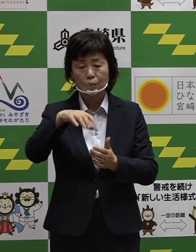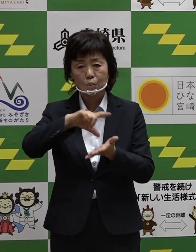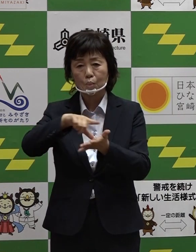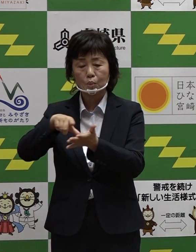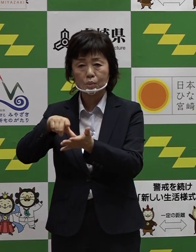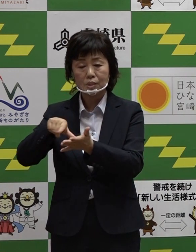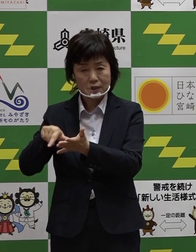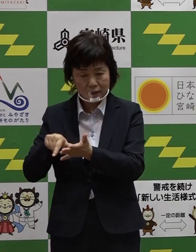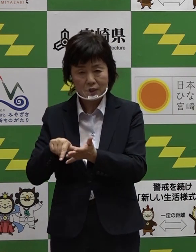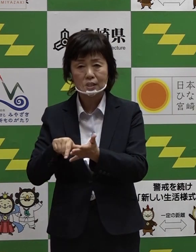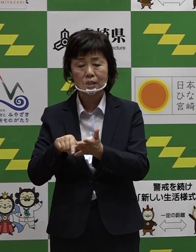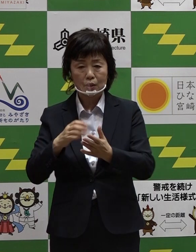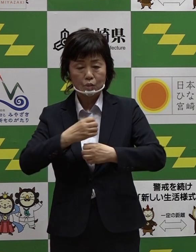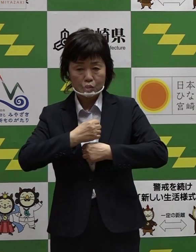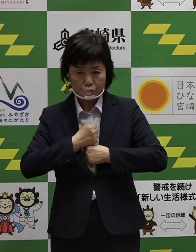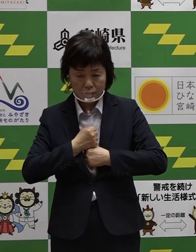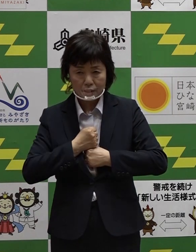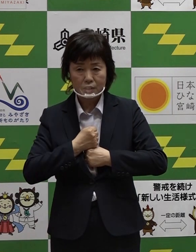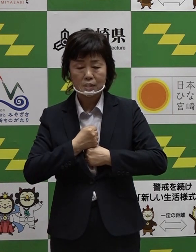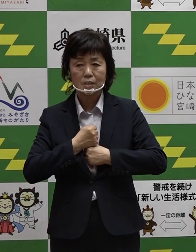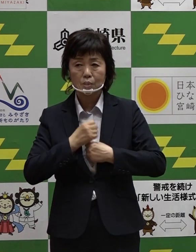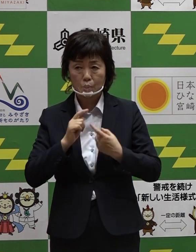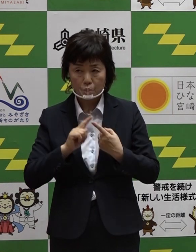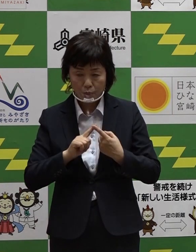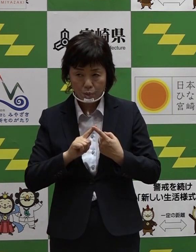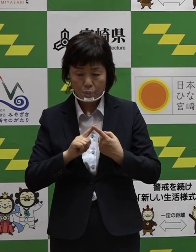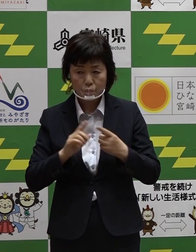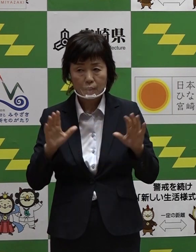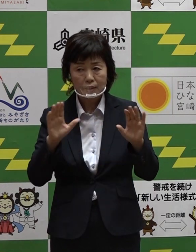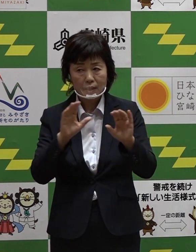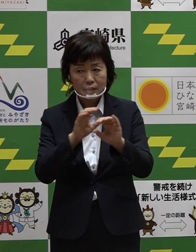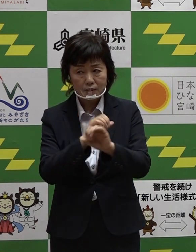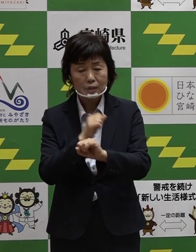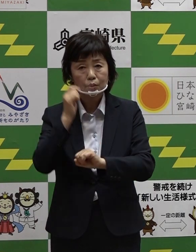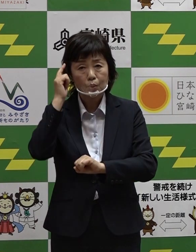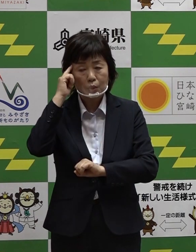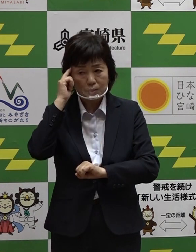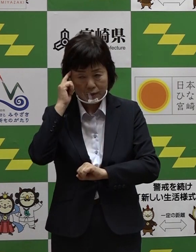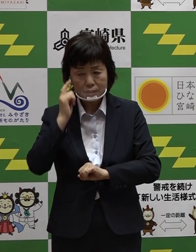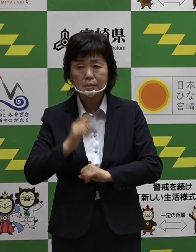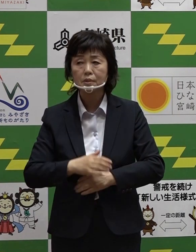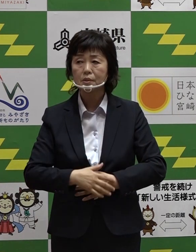の皆さんに対する注意というのもそこもなくなるということになります。